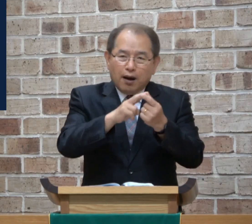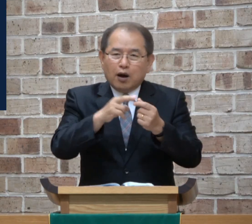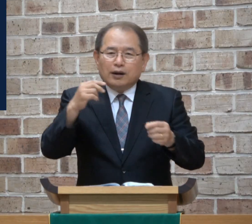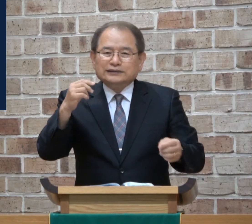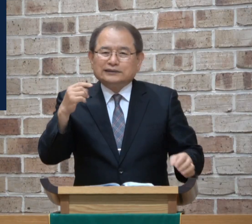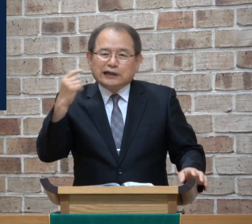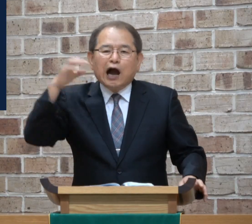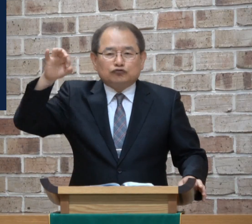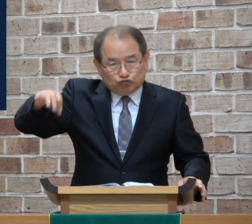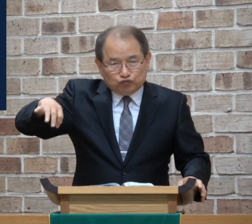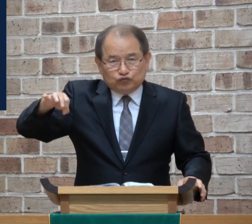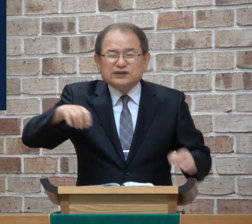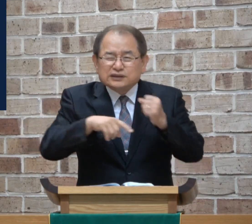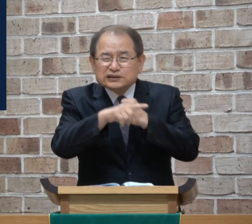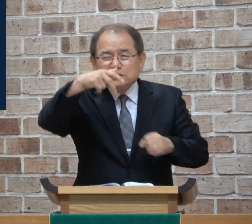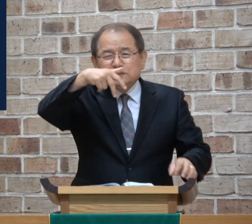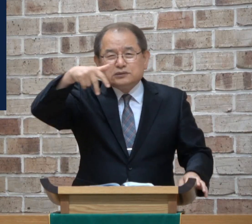진품과 짝퉁이 있습니다.